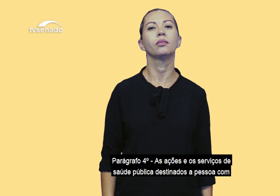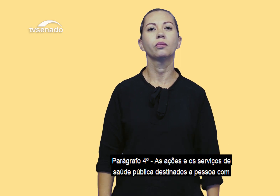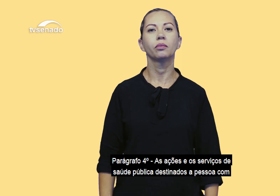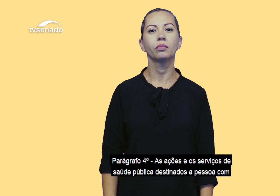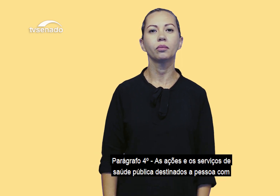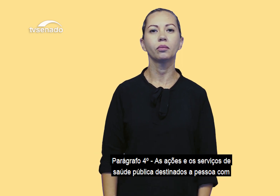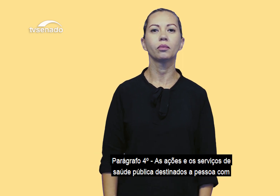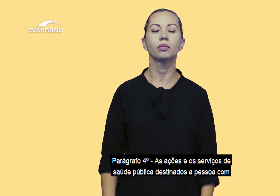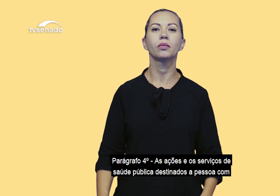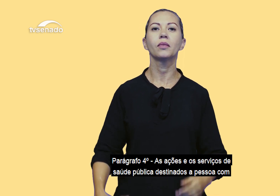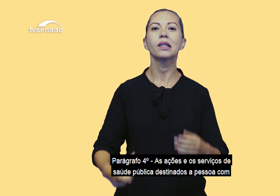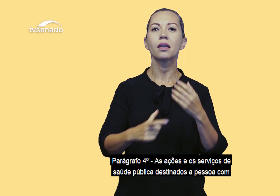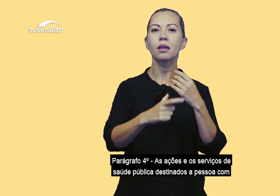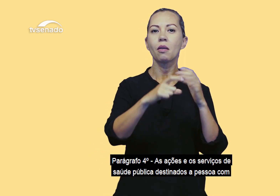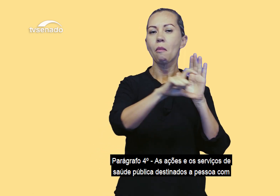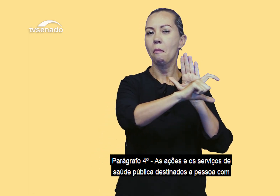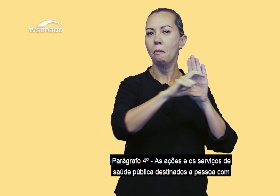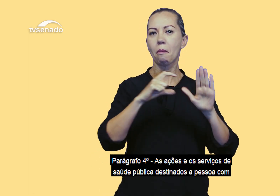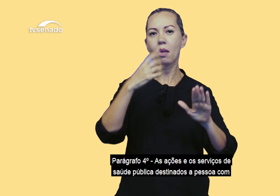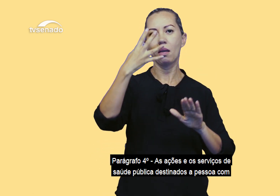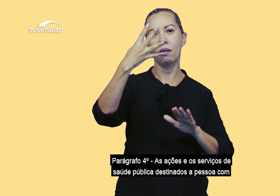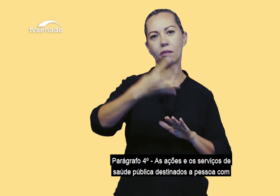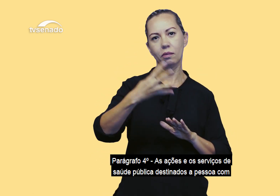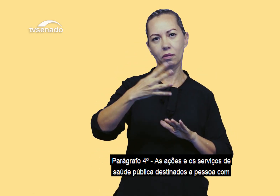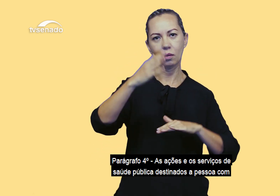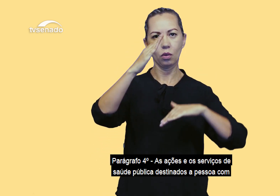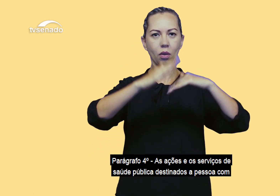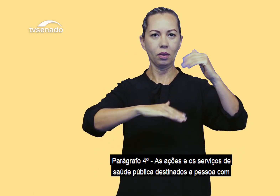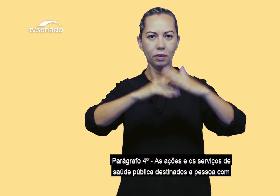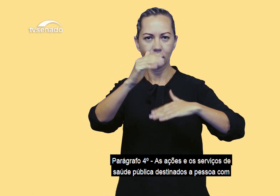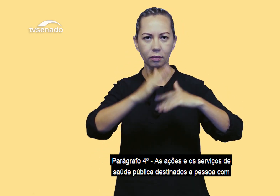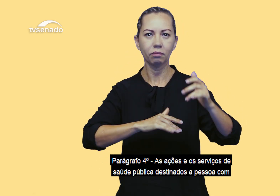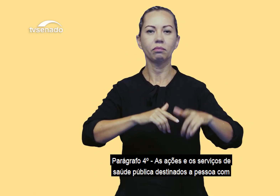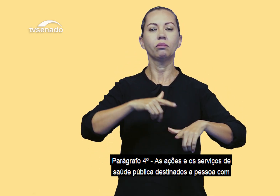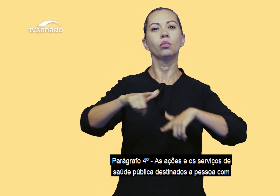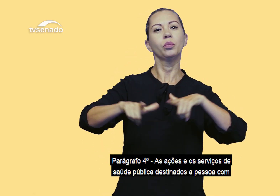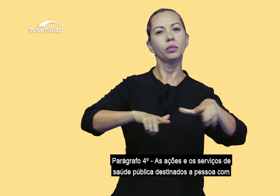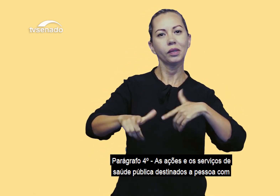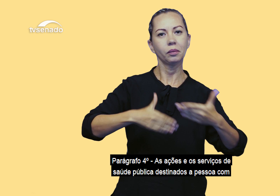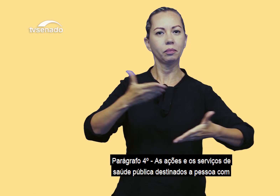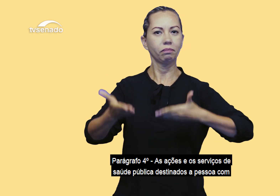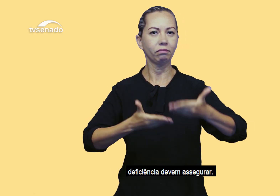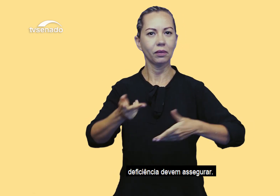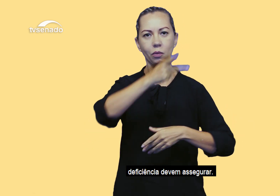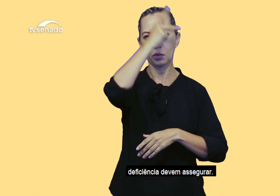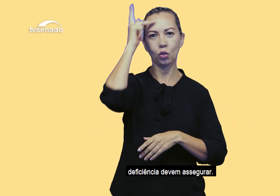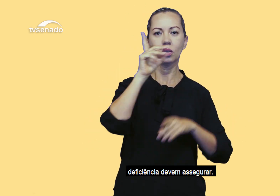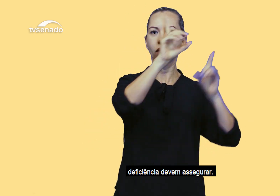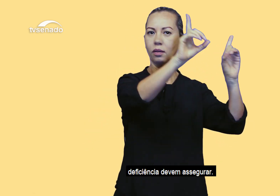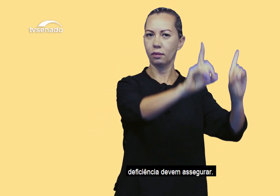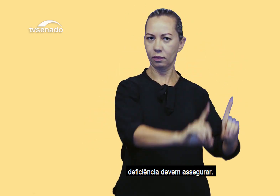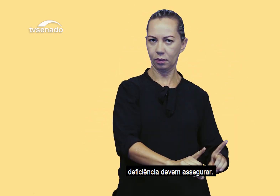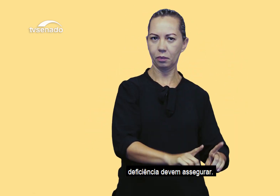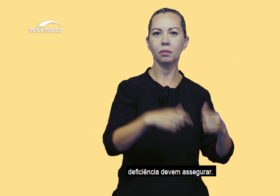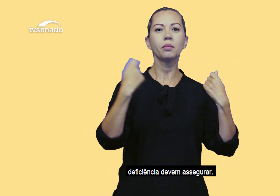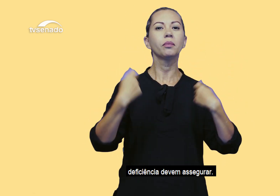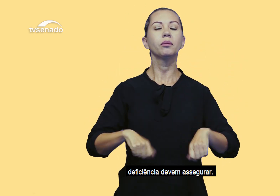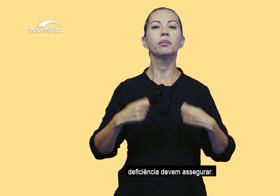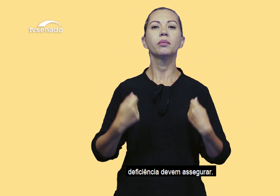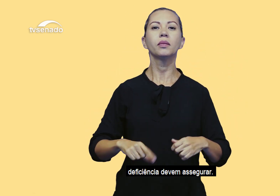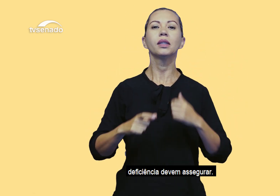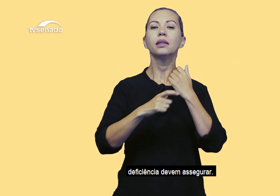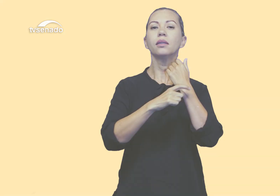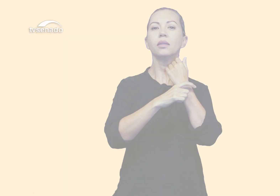§ 4º. As ações e os serviços de saúde pública destinados à pessoa com deficiência devem